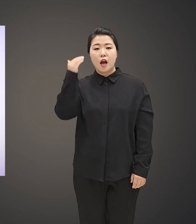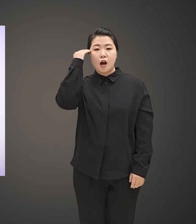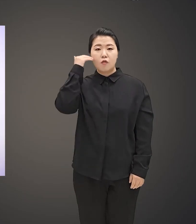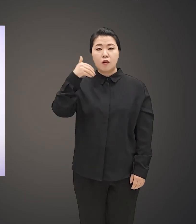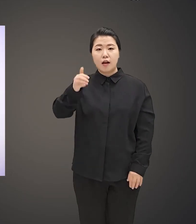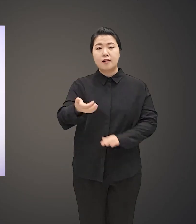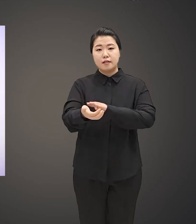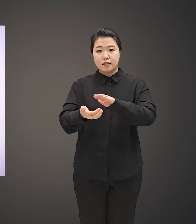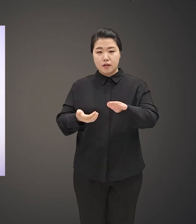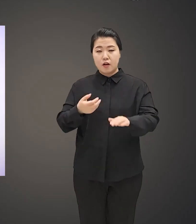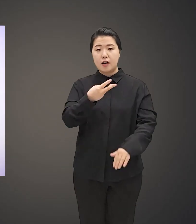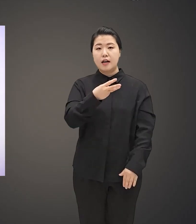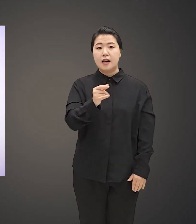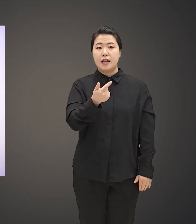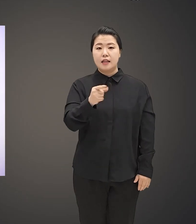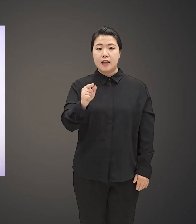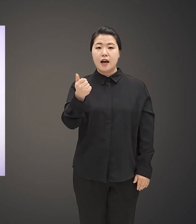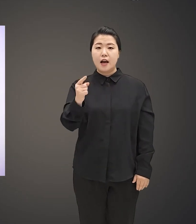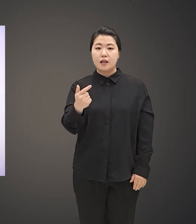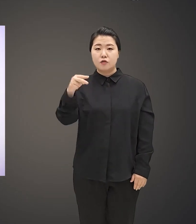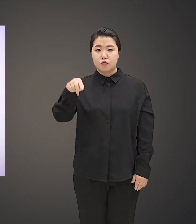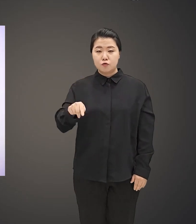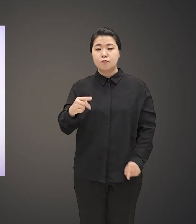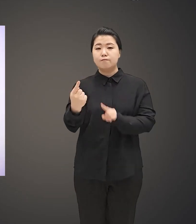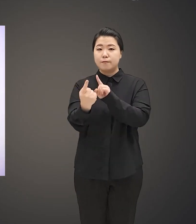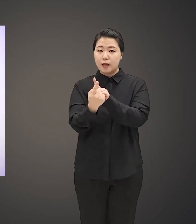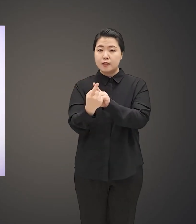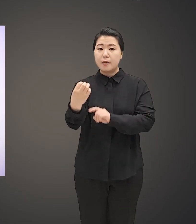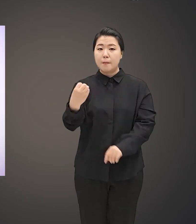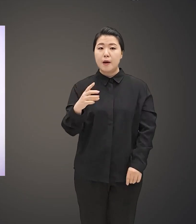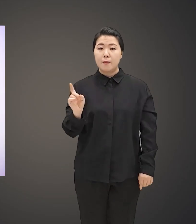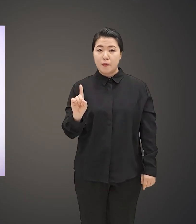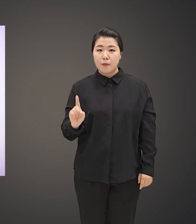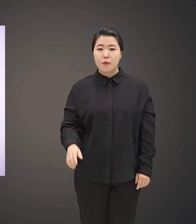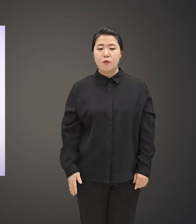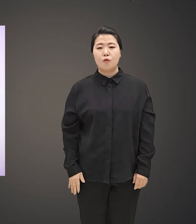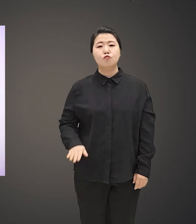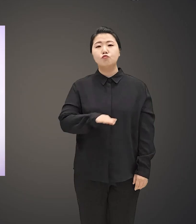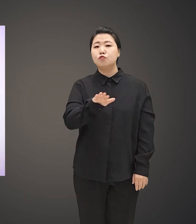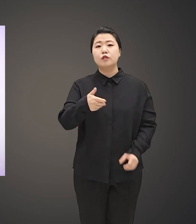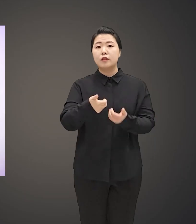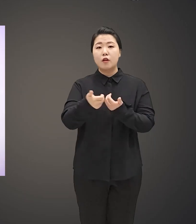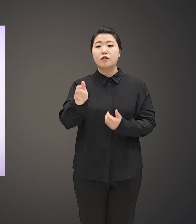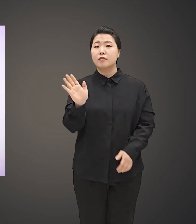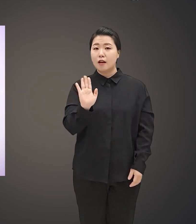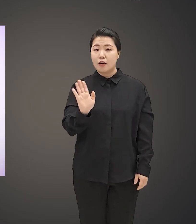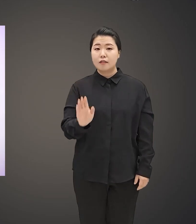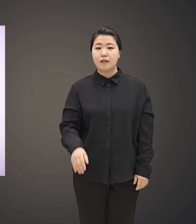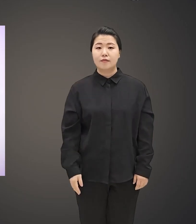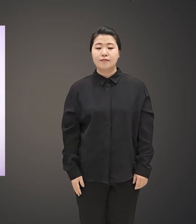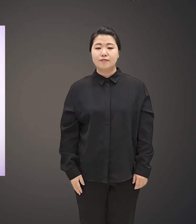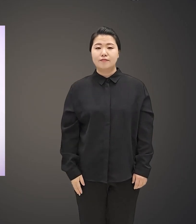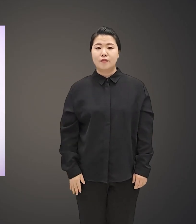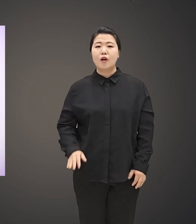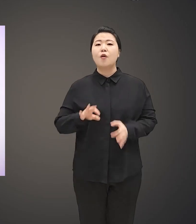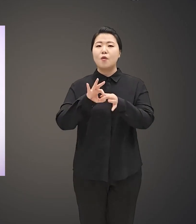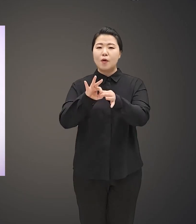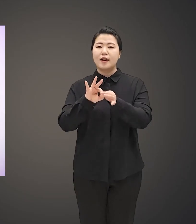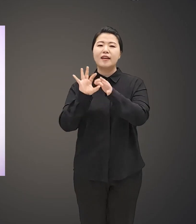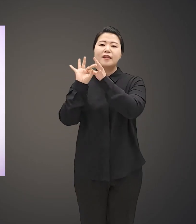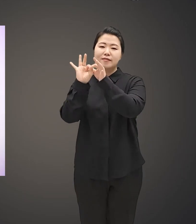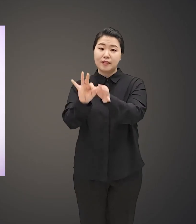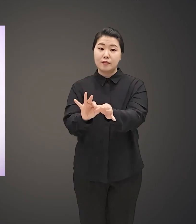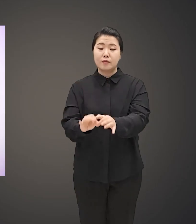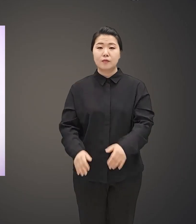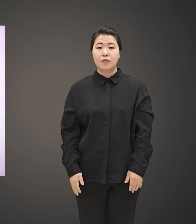한국으로 오기 전 마지막으로 만난 레나와 한수는 우린 헤어지는 게 아니야. 우리는 영원히 이어져